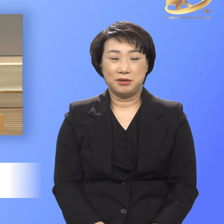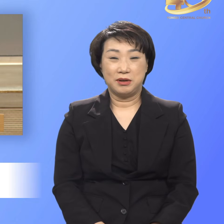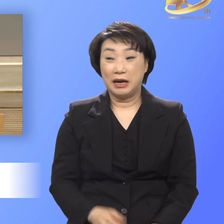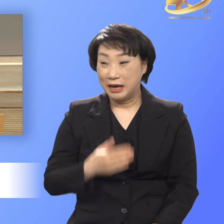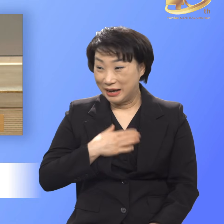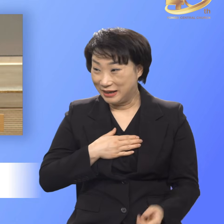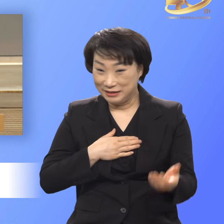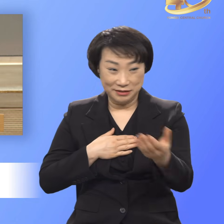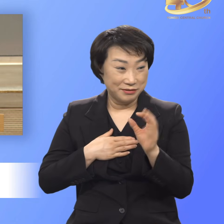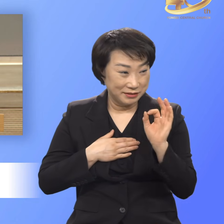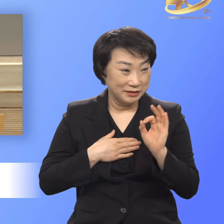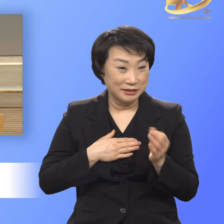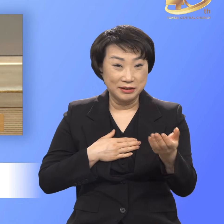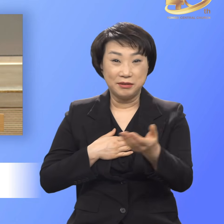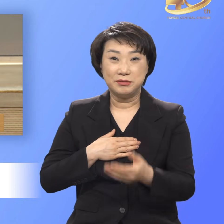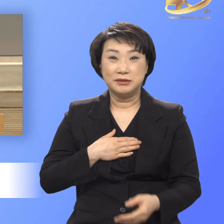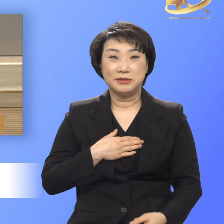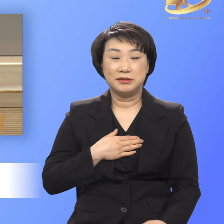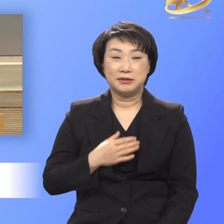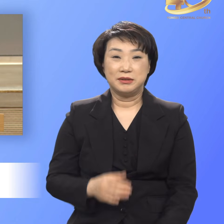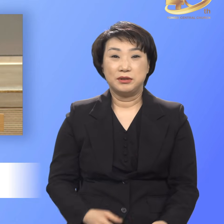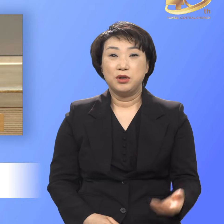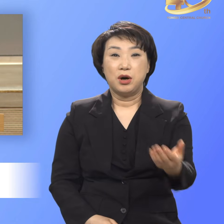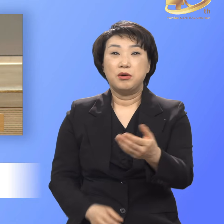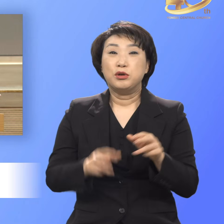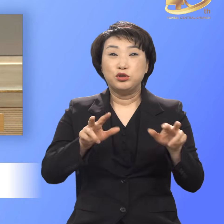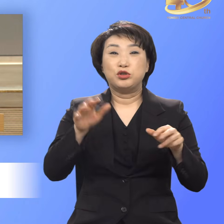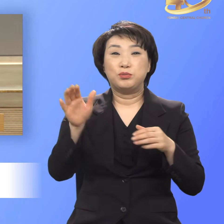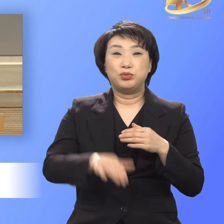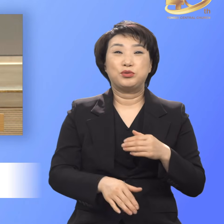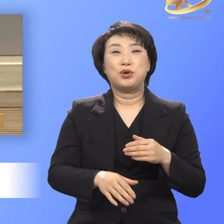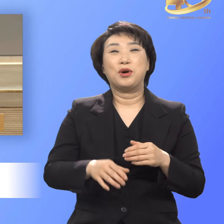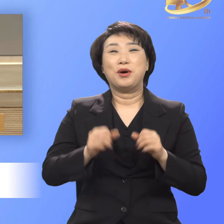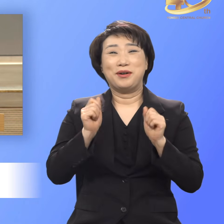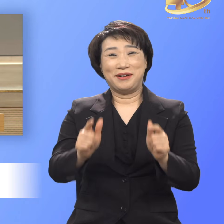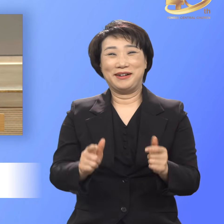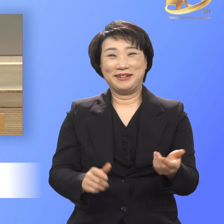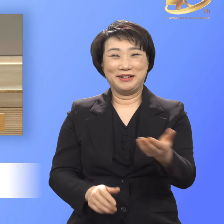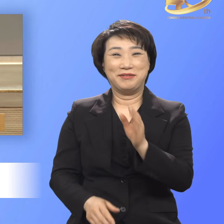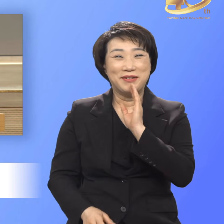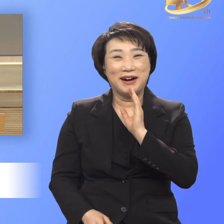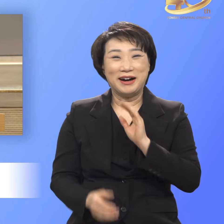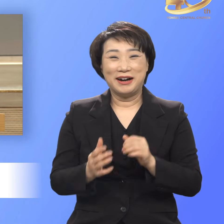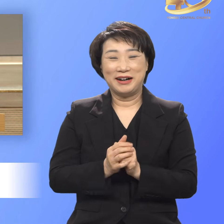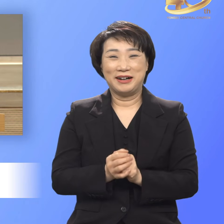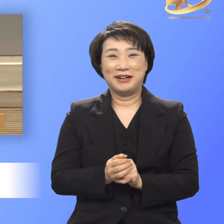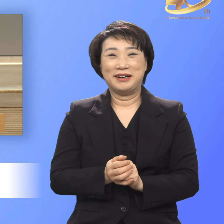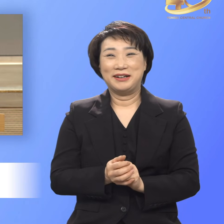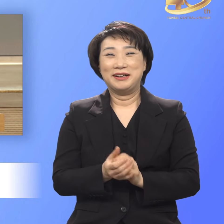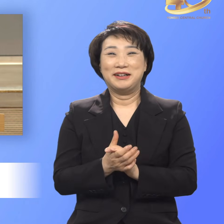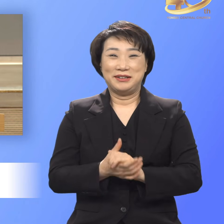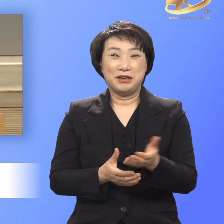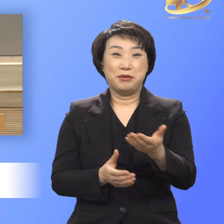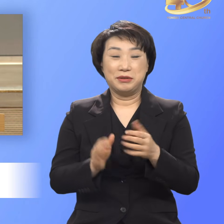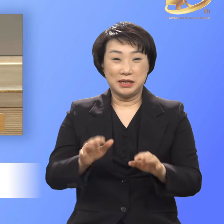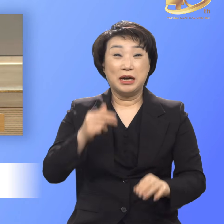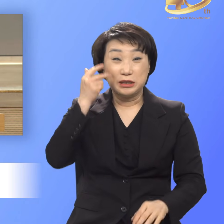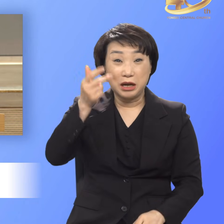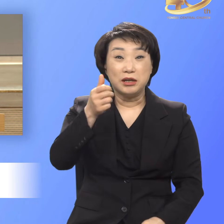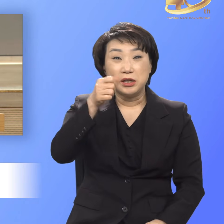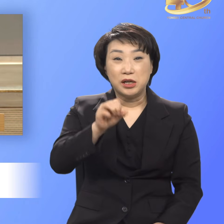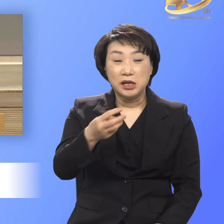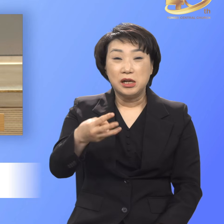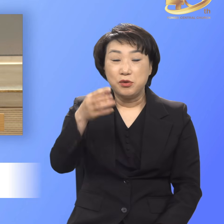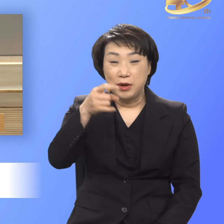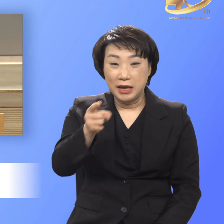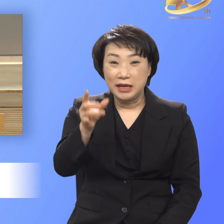무슨 말인지 이해되십니까? 여러분 지금부터 좋잖아. 요담주에 시레이즈라는 그